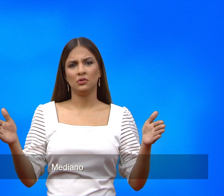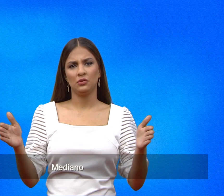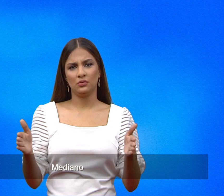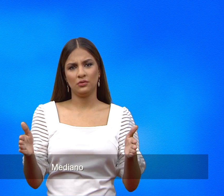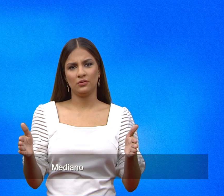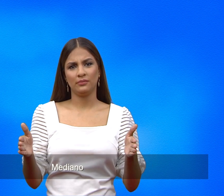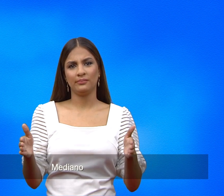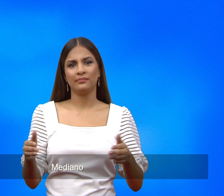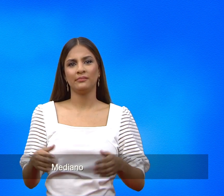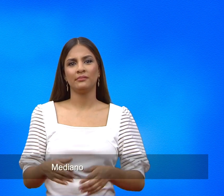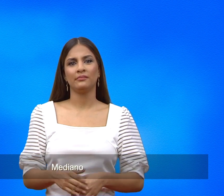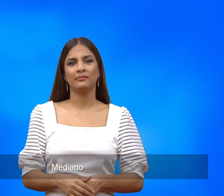mediano